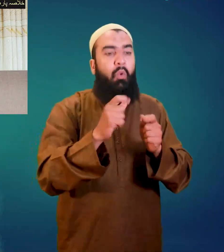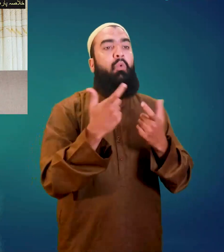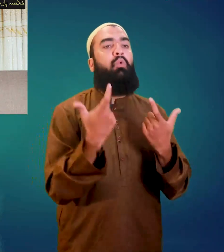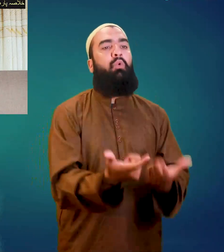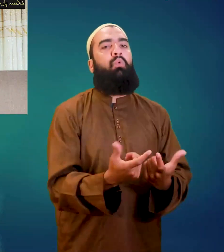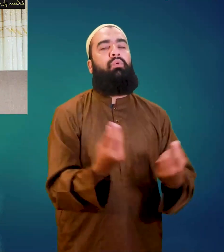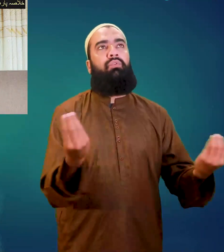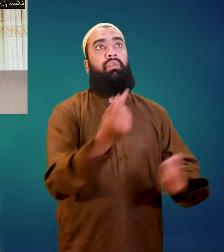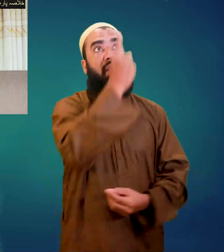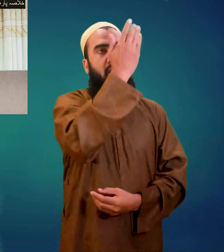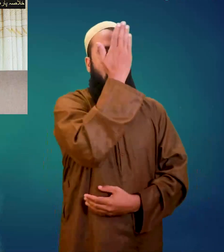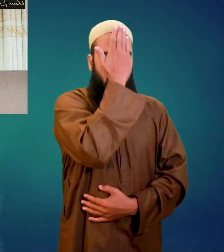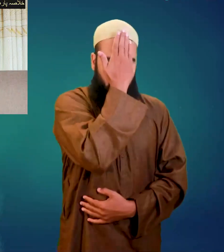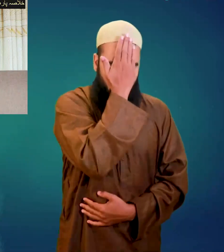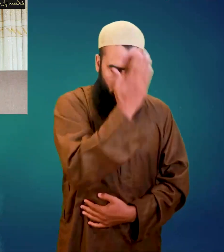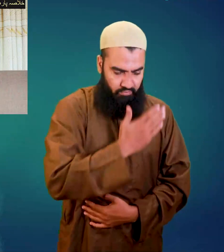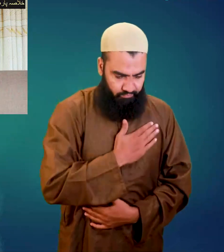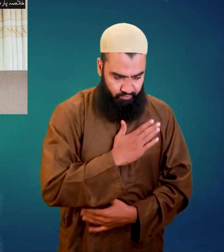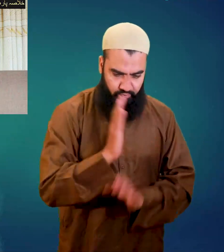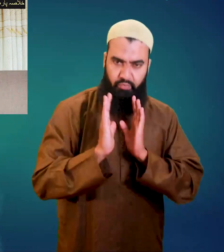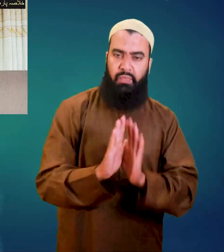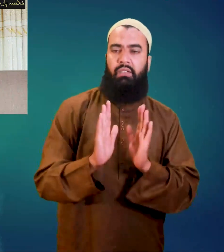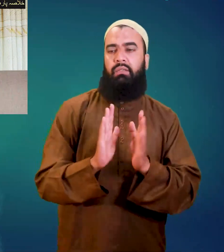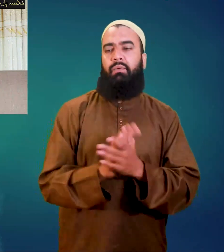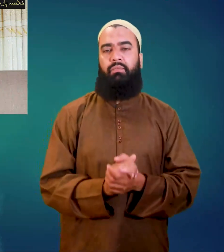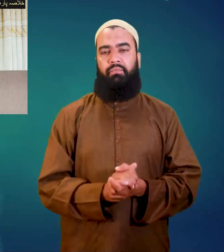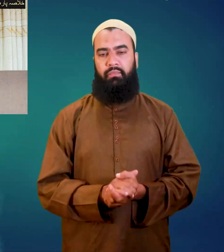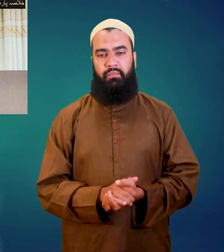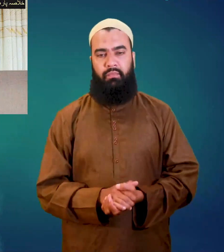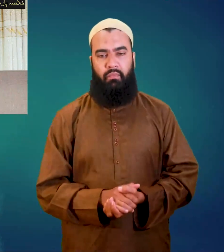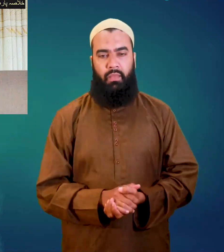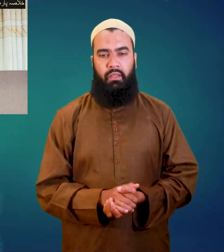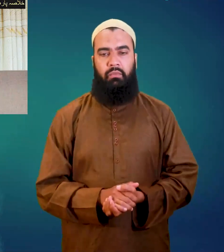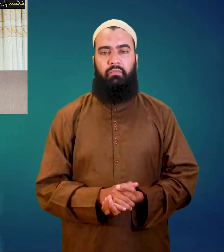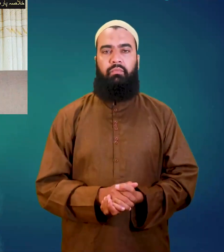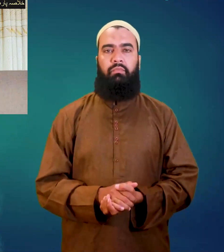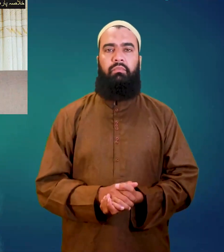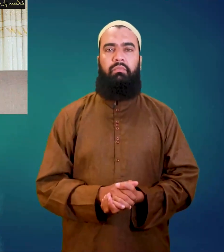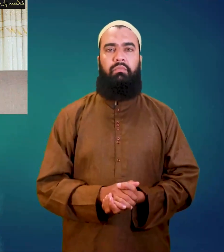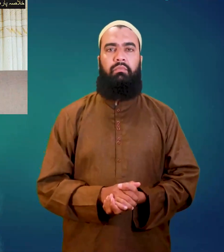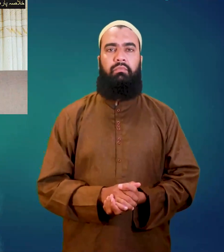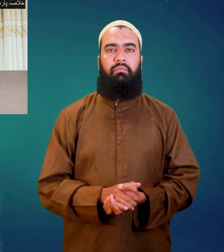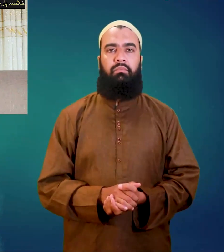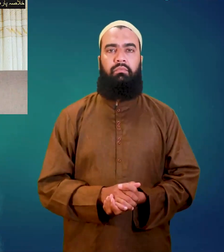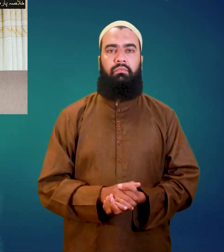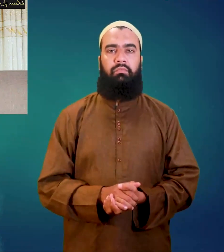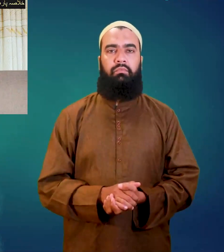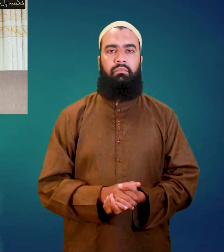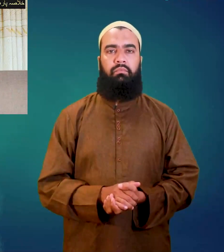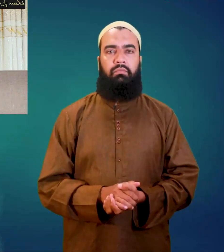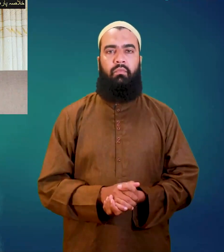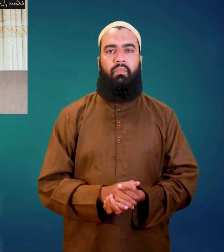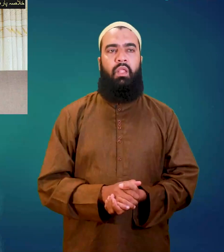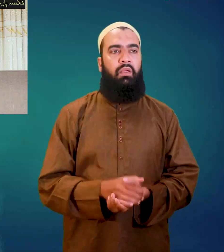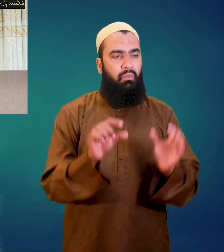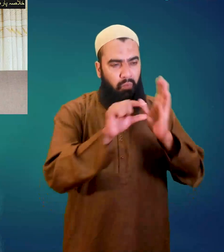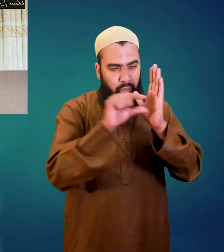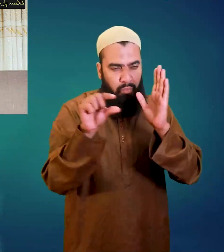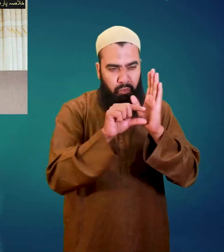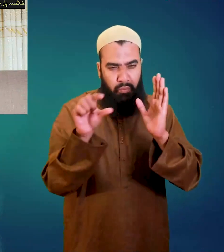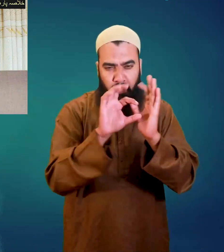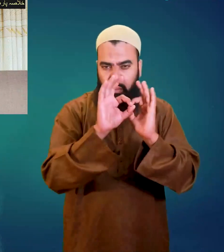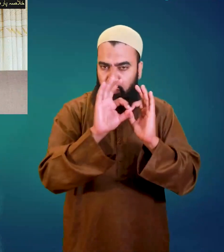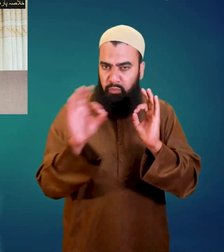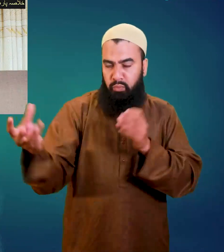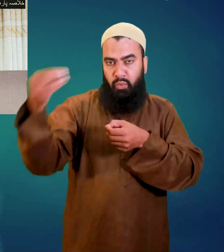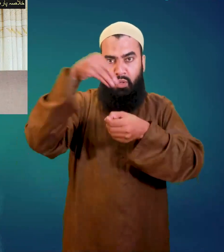افحسبتم انما خلقناکم عبثا سے لے کر سورت کے آخر تک فرمایا کہ یہ کلمات آیات شفا میں